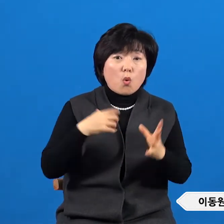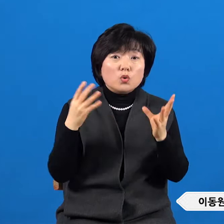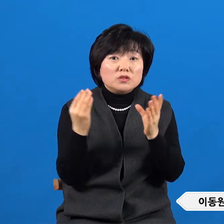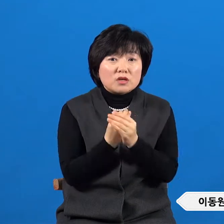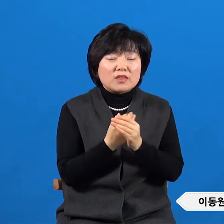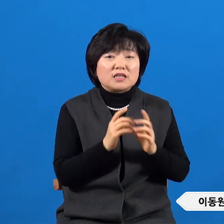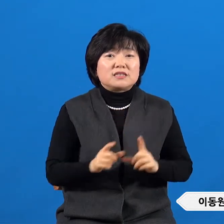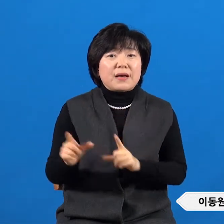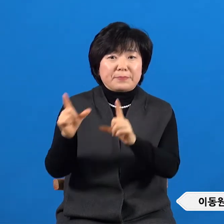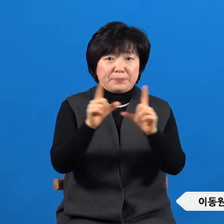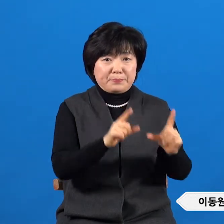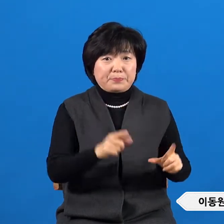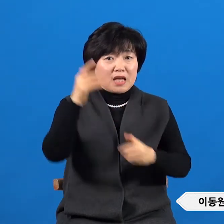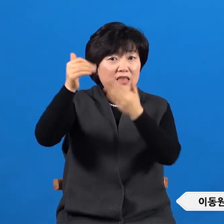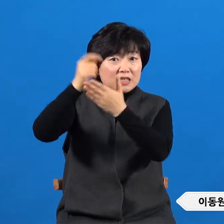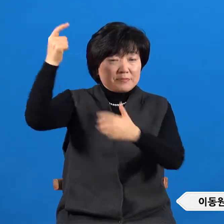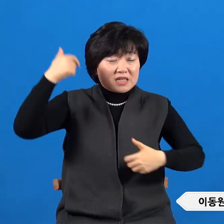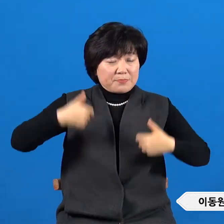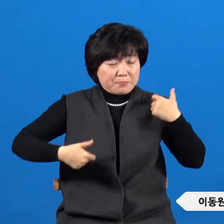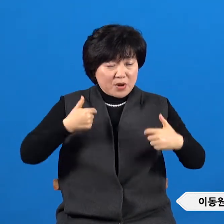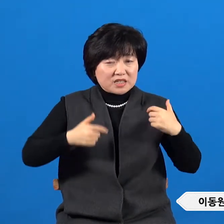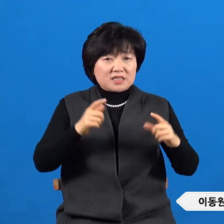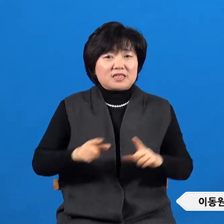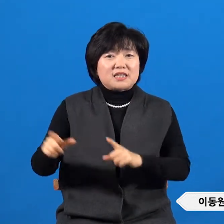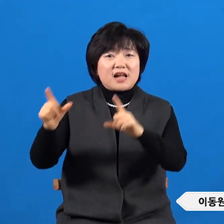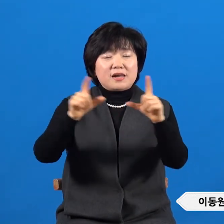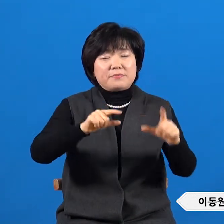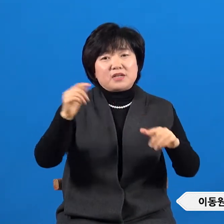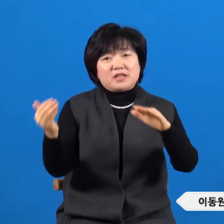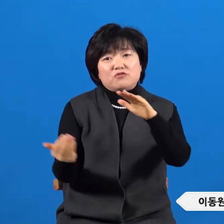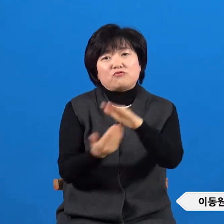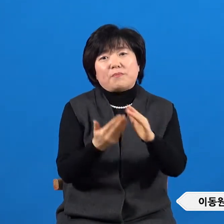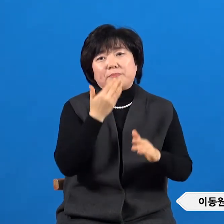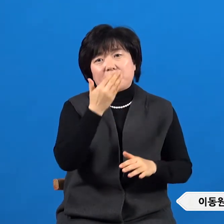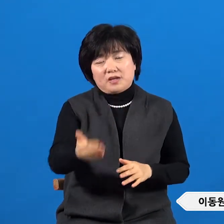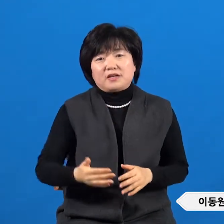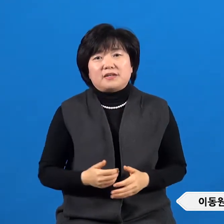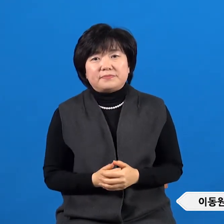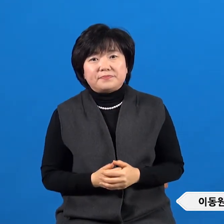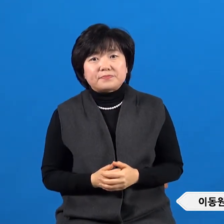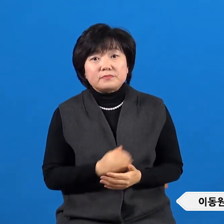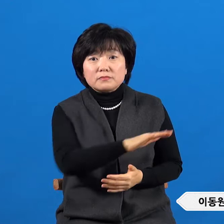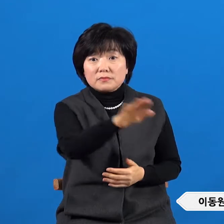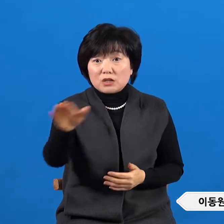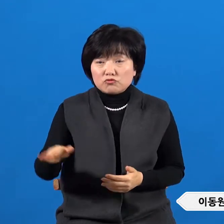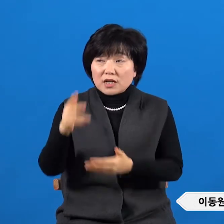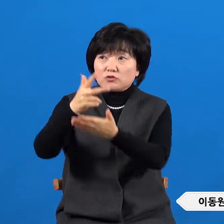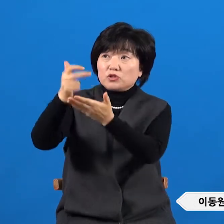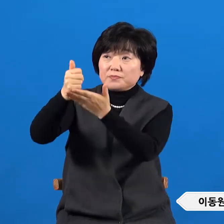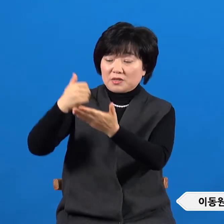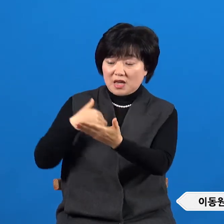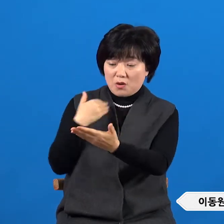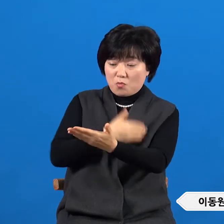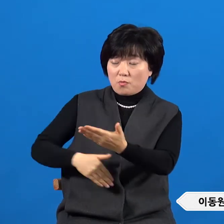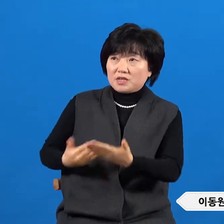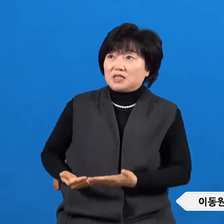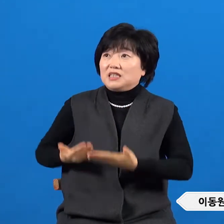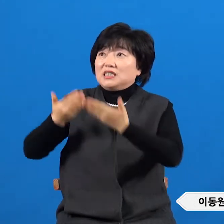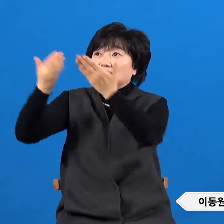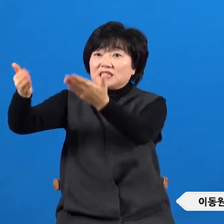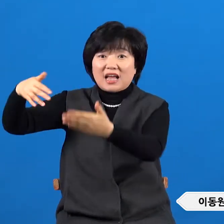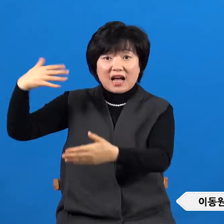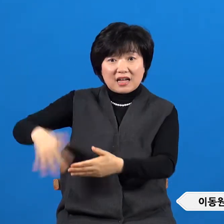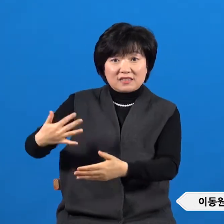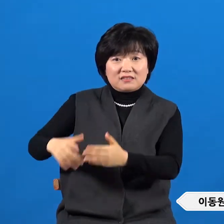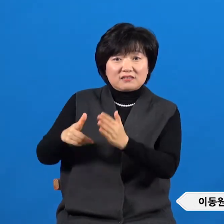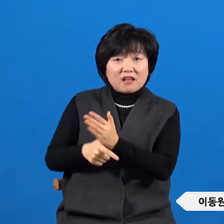우리의 온전한 삶, 하나님이 기뻐하시는 삶이 이루어져 가는 것입니다. 우리가 주께 온전히 드려지지 않았을